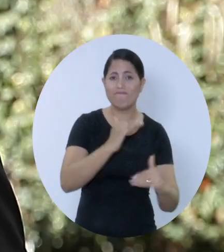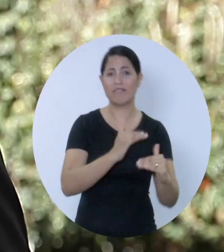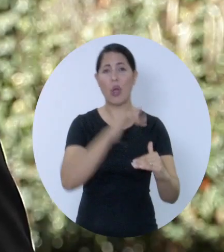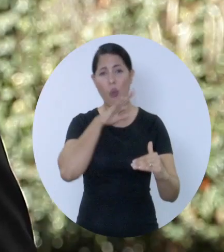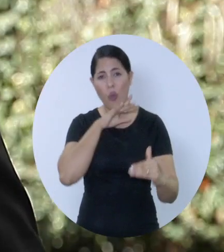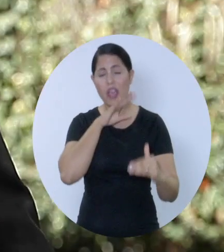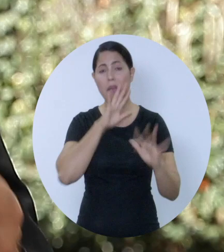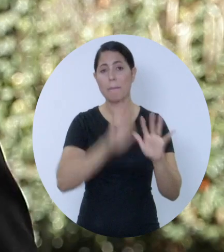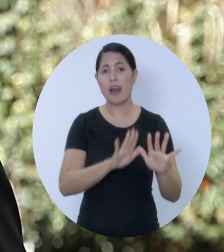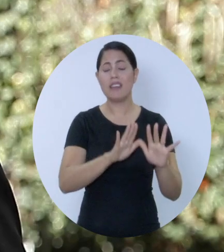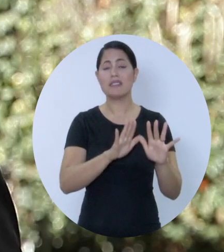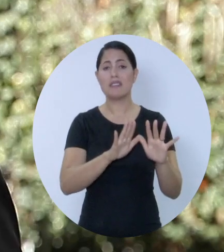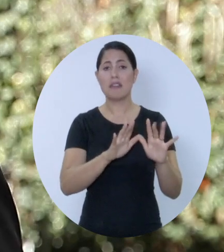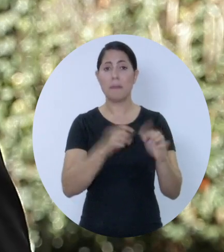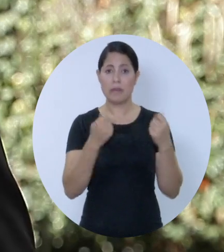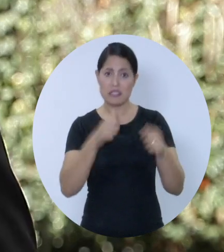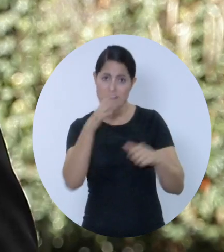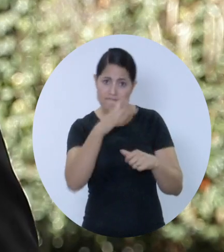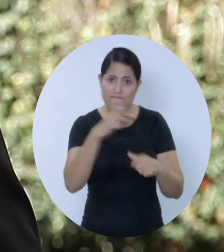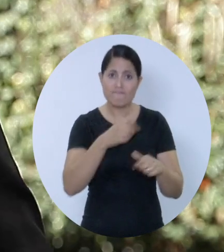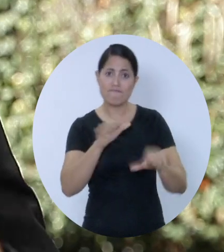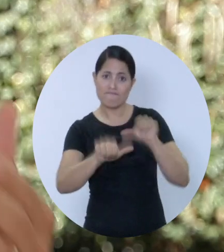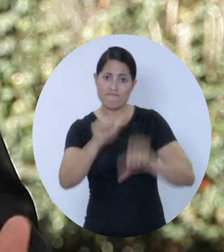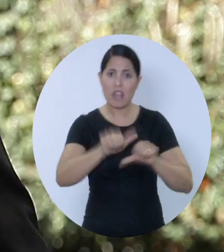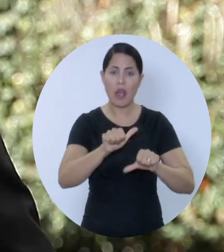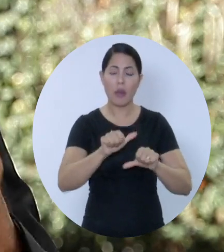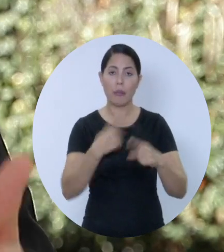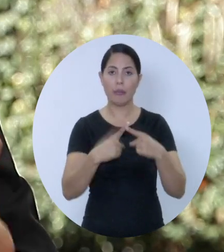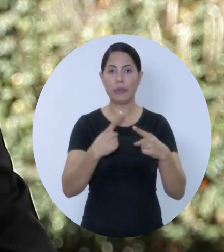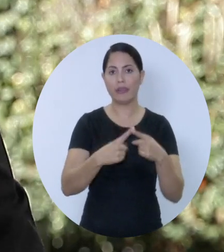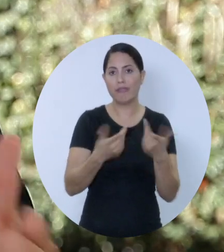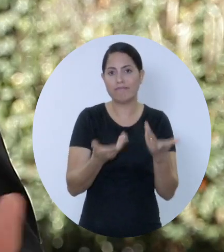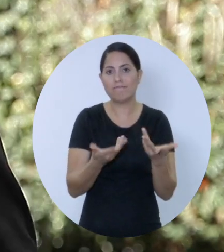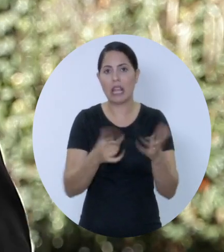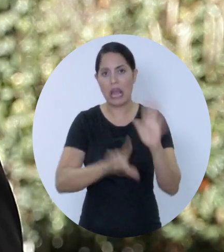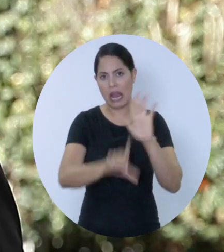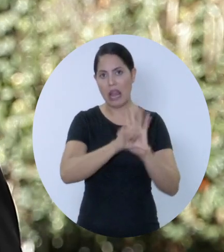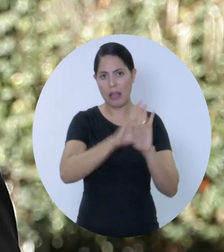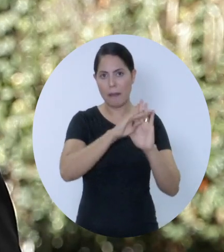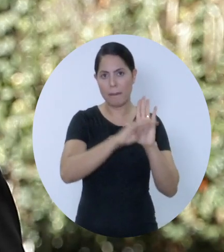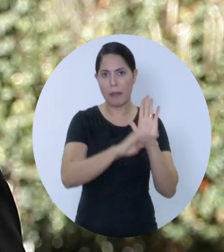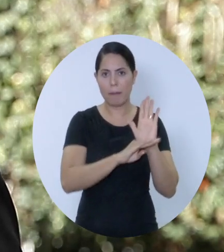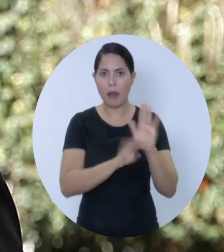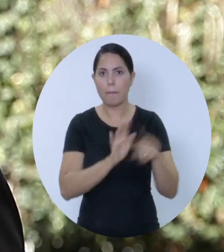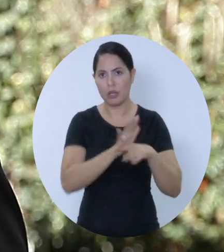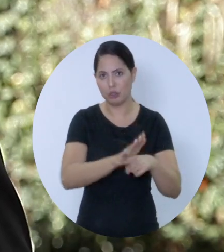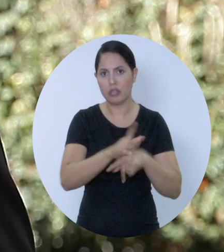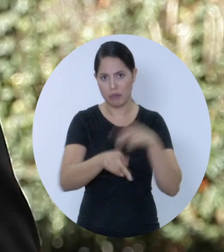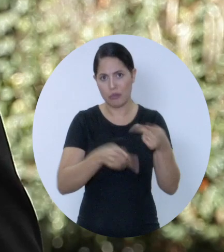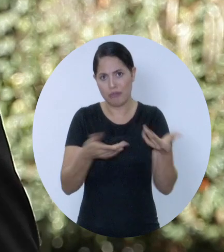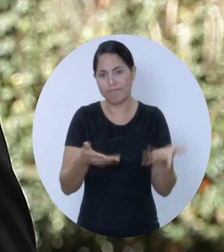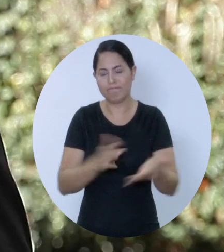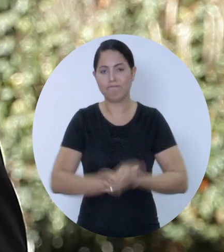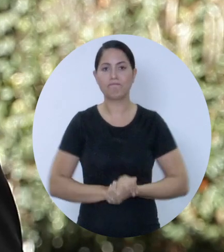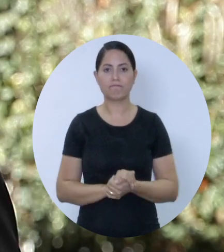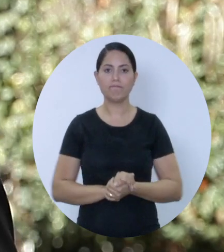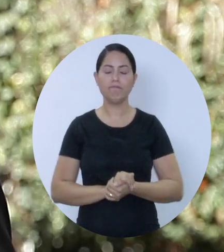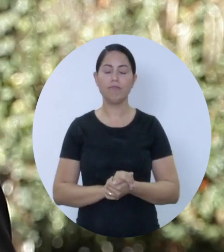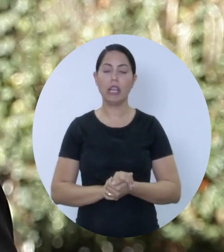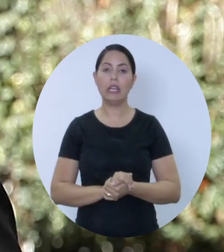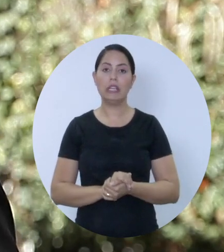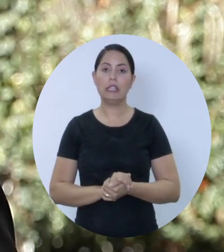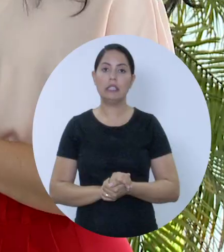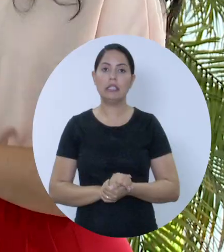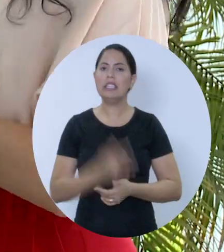significar, na verdade, retrocesso e não a autonomia, o protagonismo que se espera com toda essa legislação em favor das pessoas